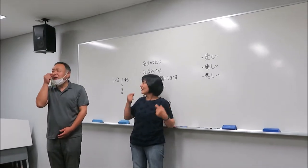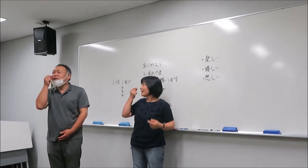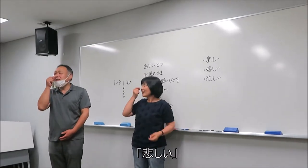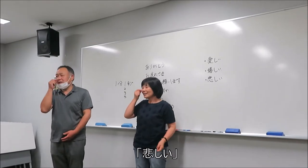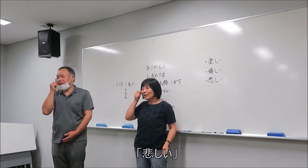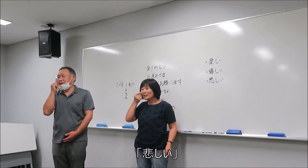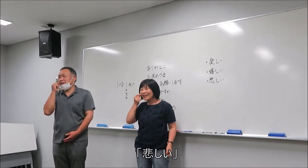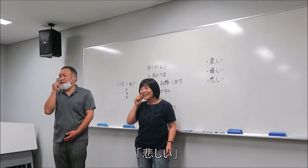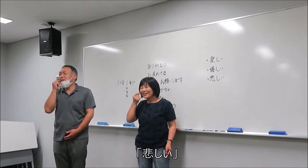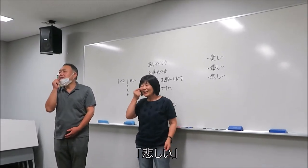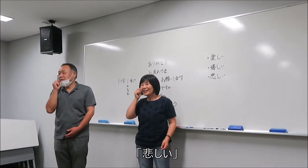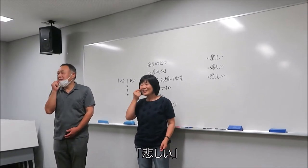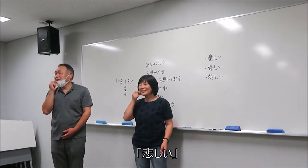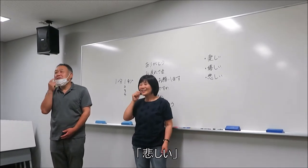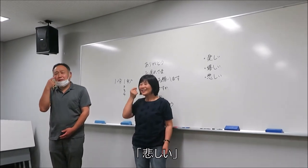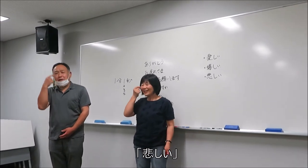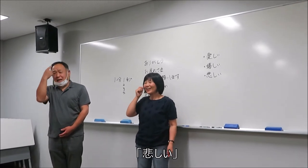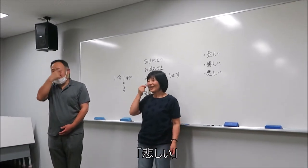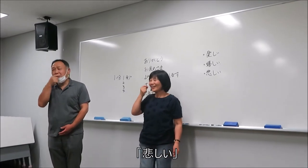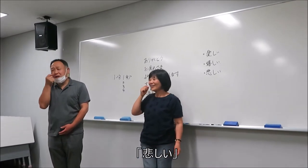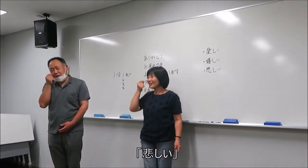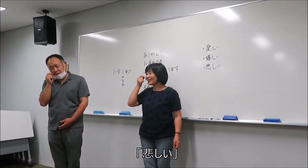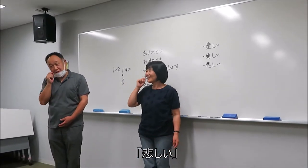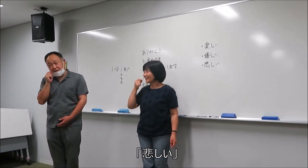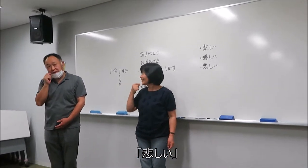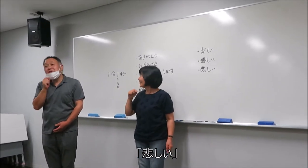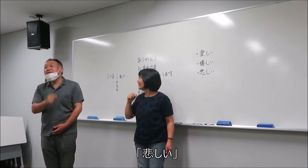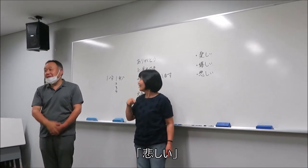けど、それは悲しい。 じ